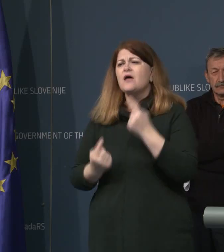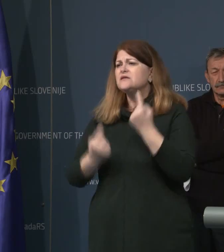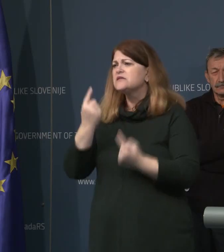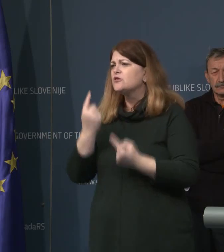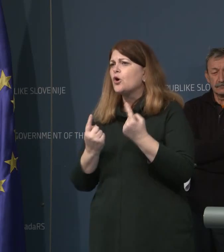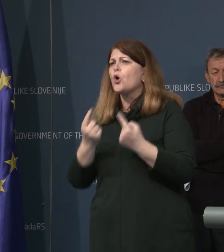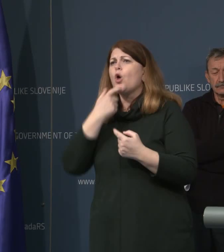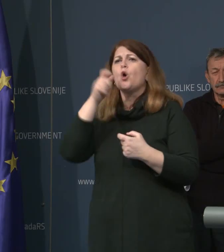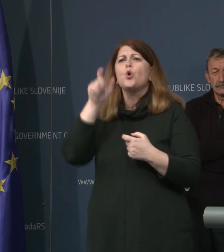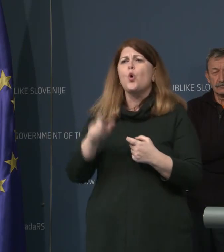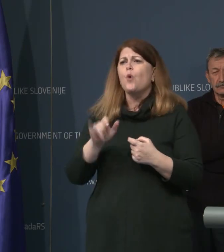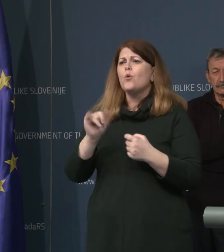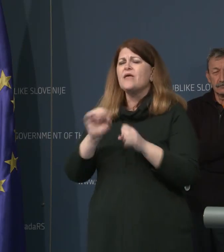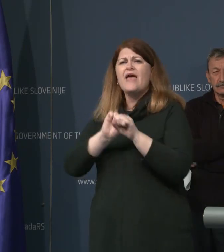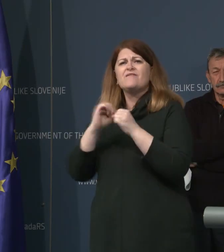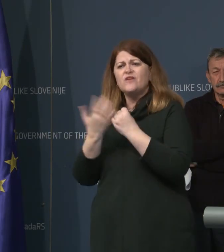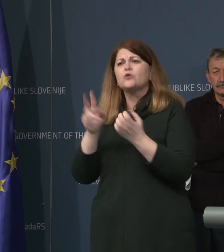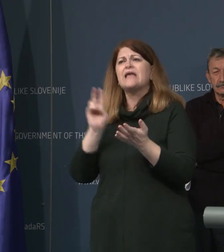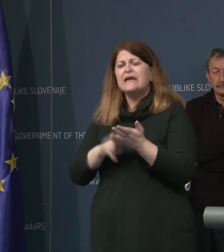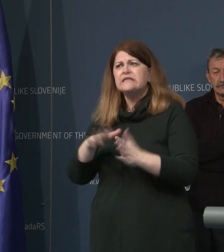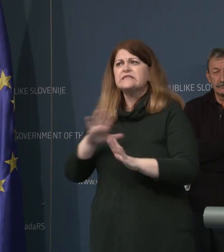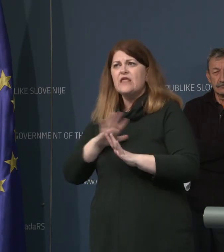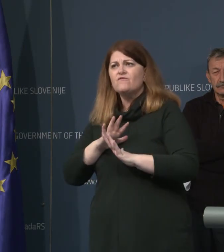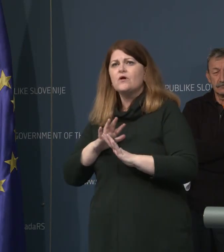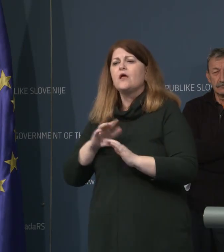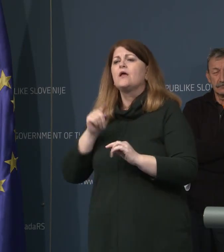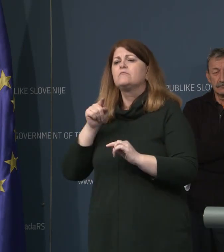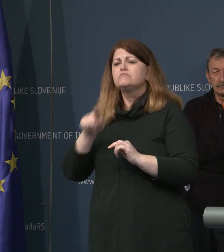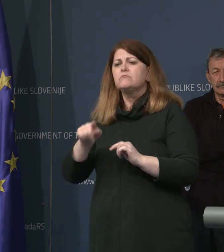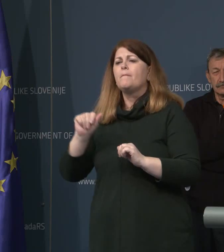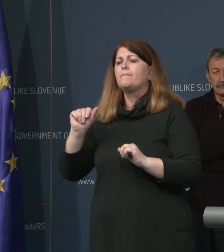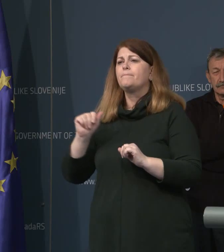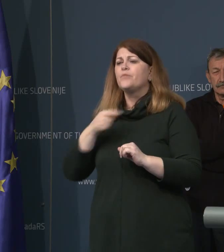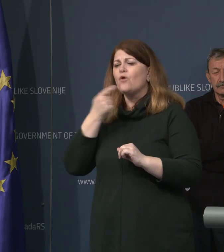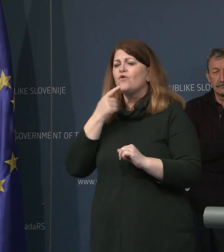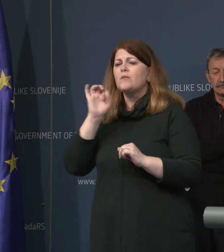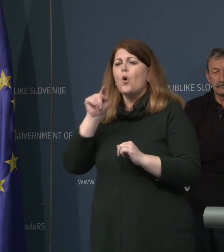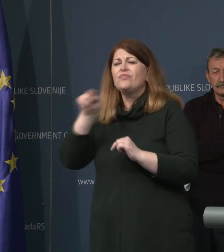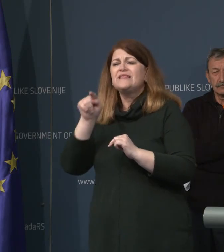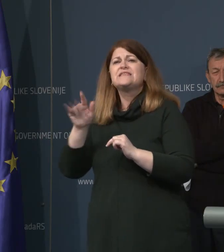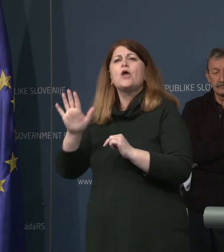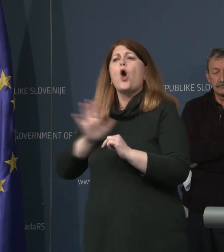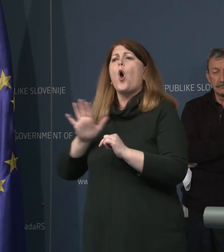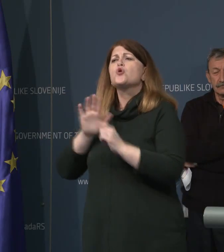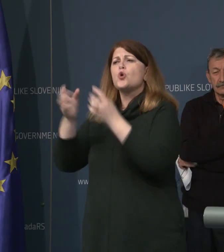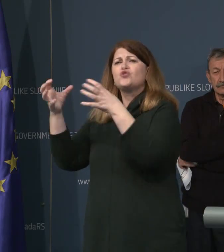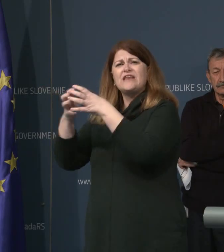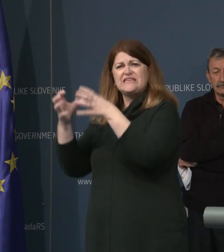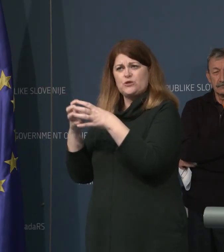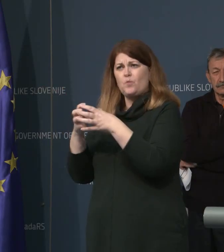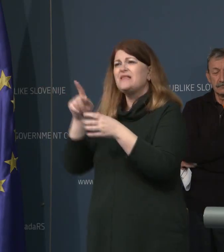dogaja, komu je virus res nevaren, spet govorim o tistih ogroženih